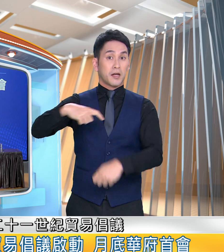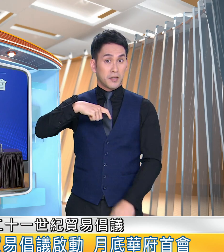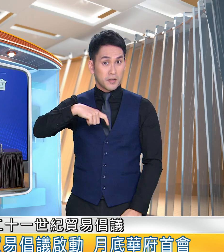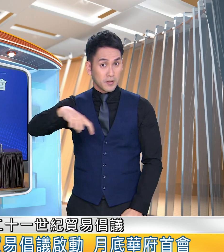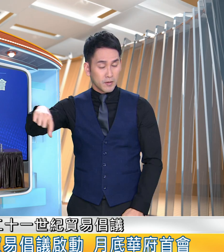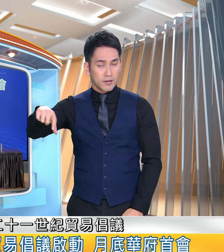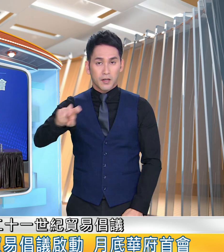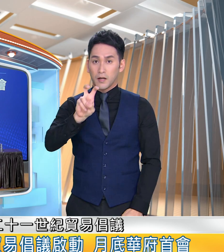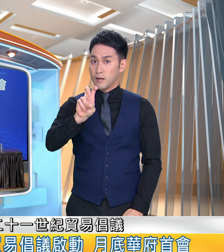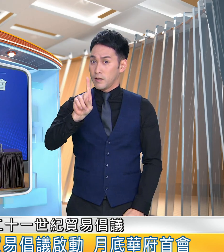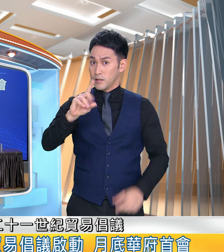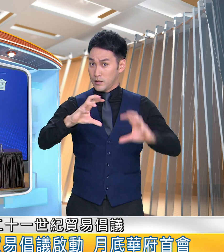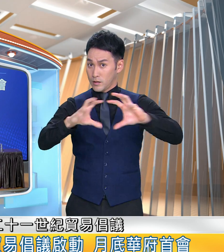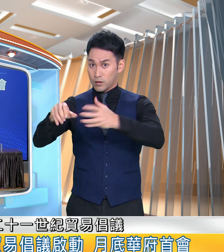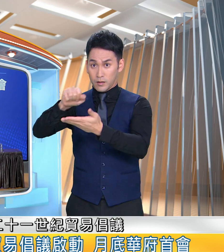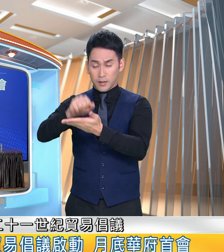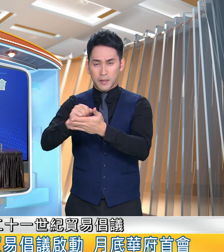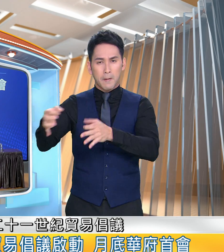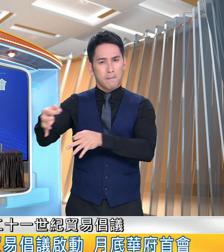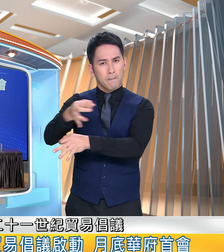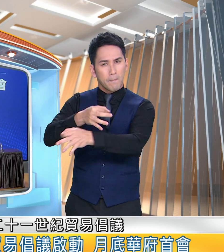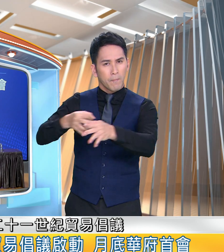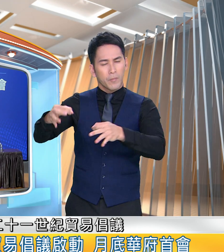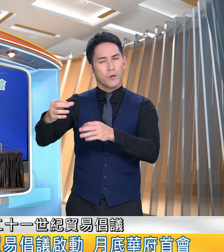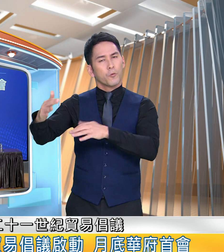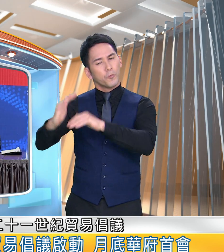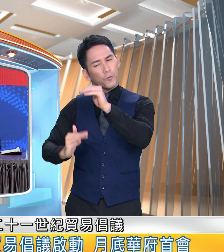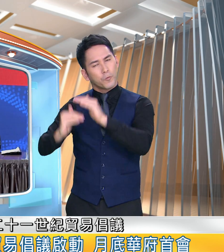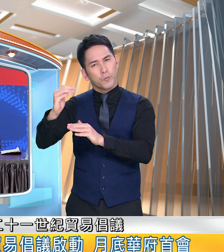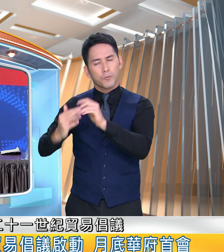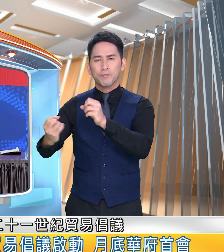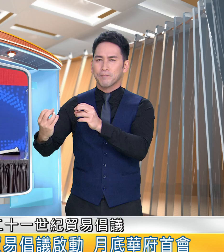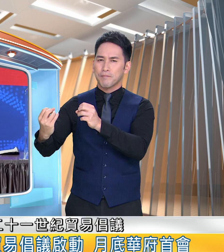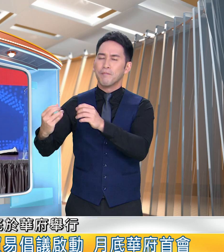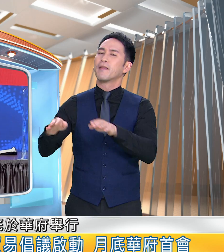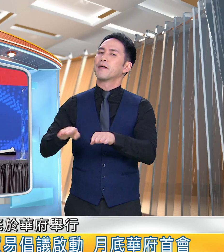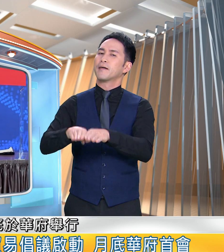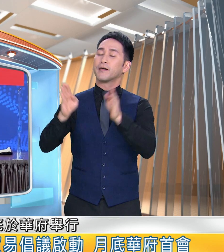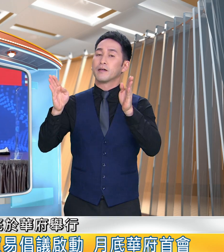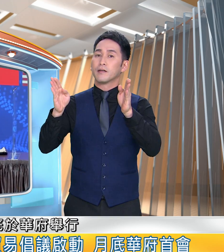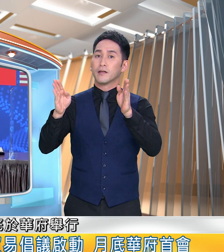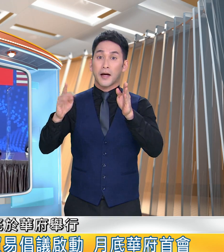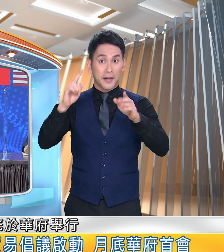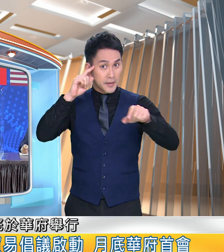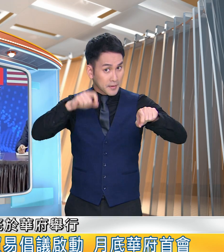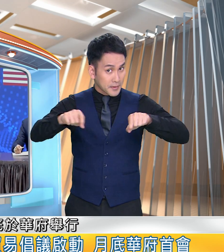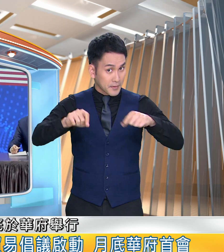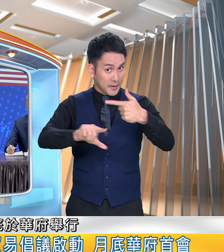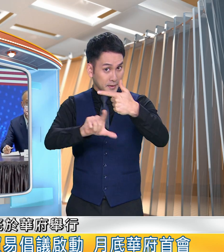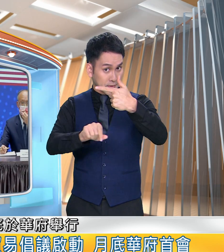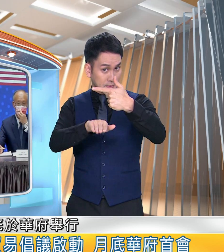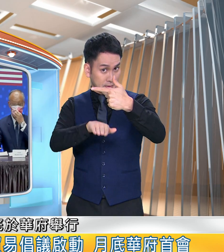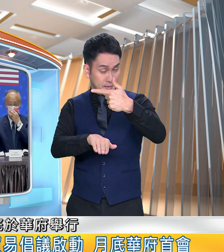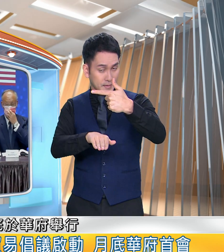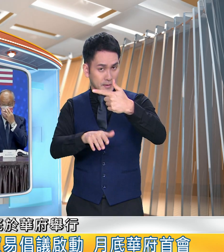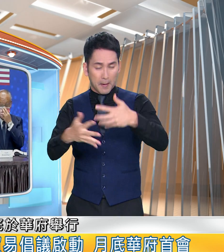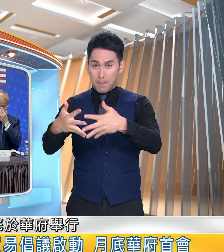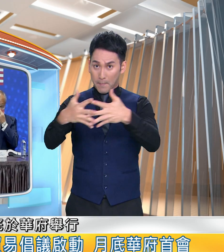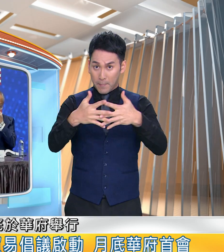美21世纪贸易倡议。而首次会议是在月底于华府来举